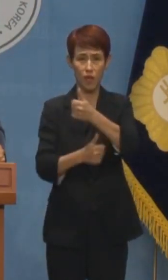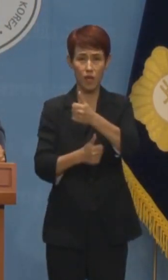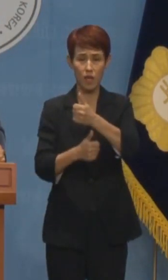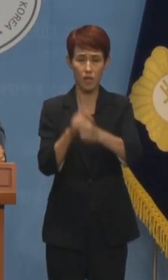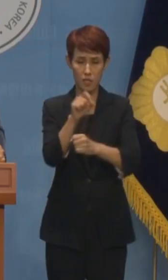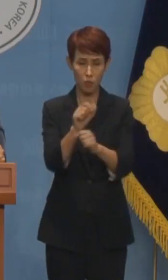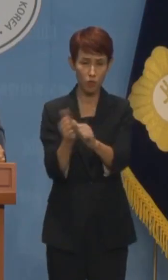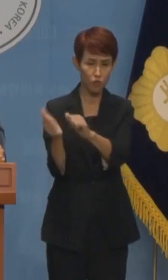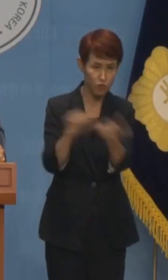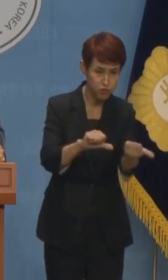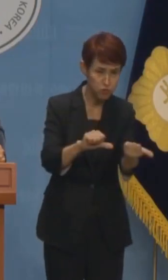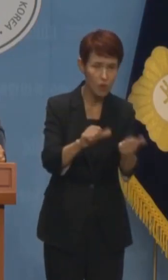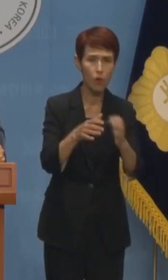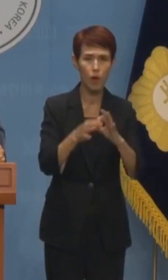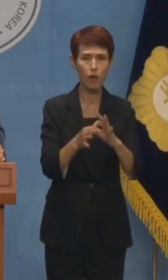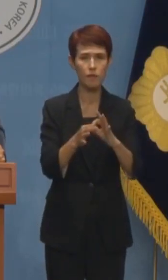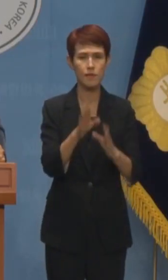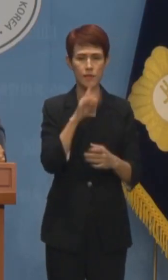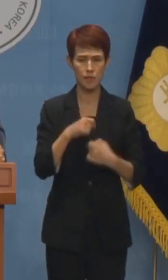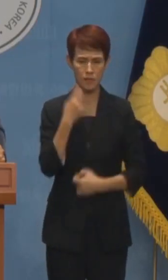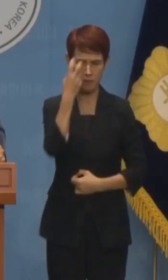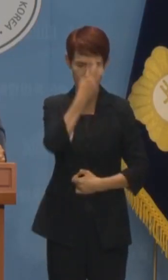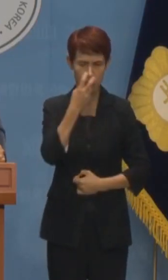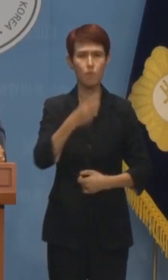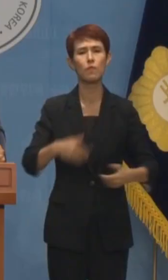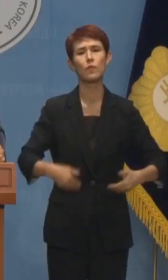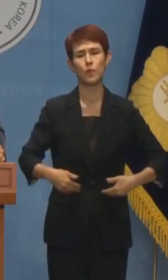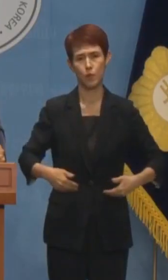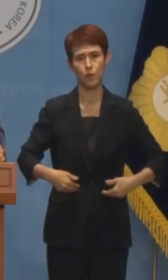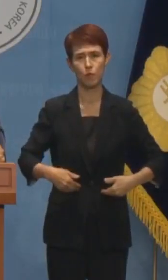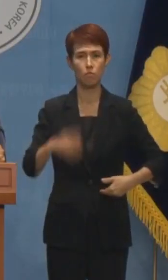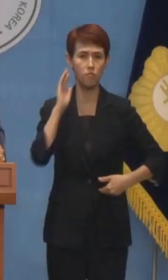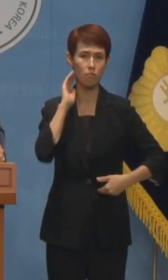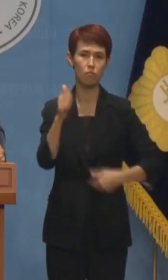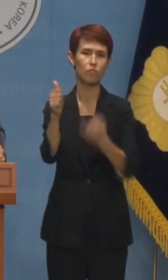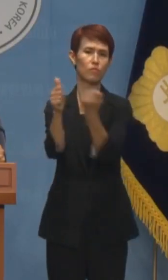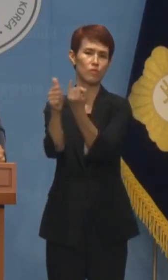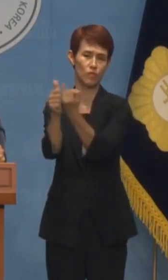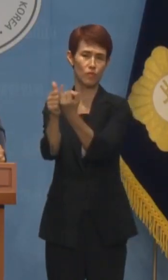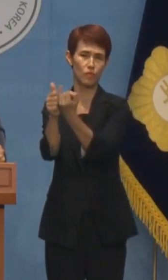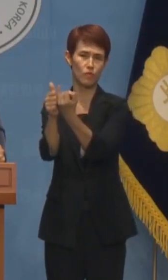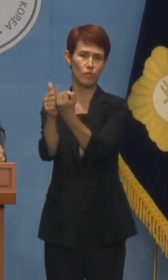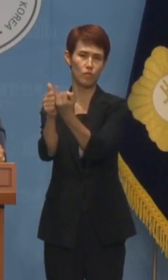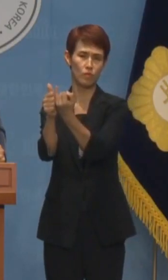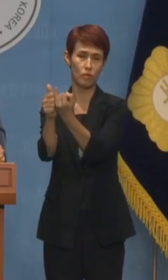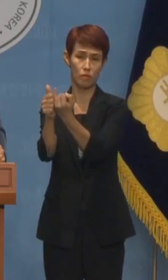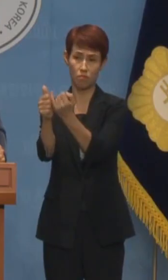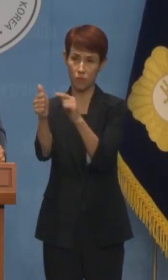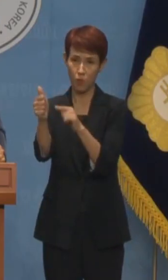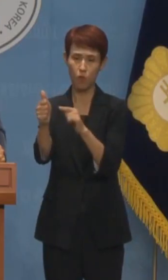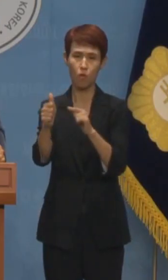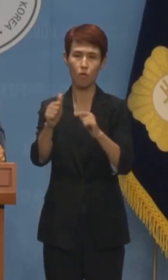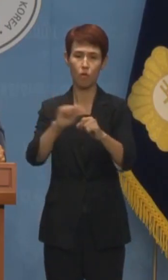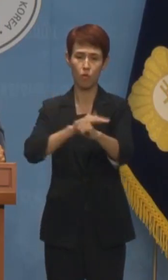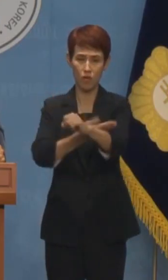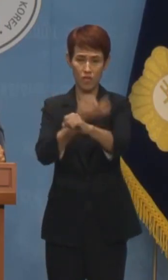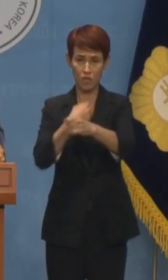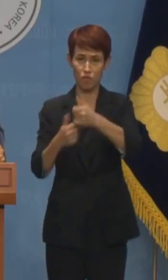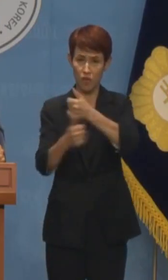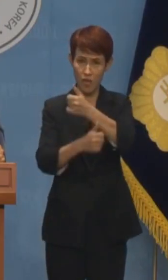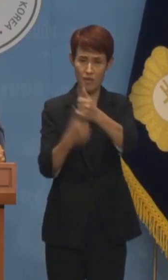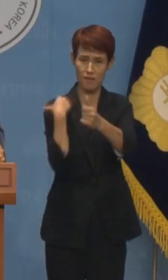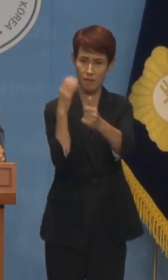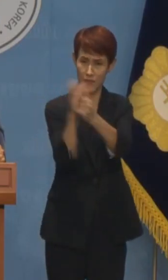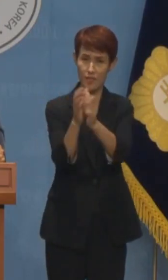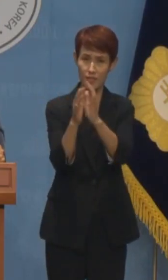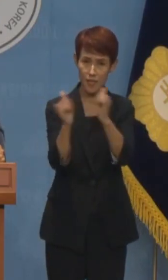대한 진상규명과 김건희, 윤석열 대통령 부부, 권익위 정무직 등